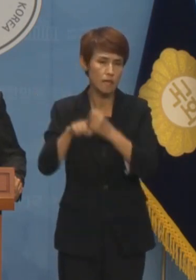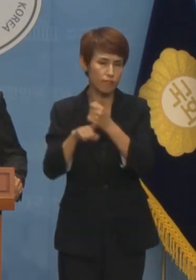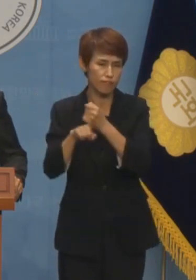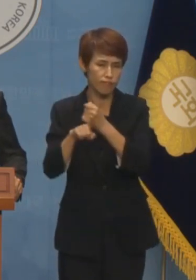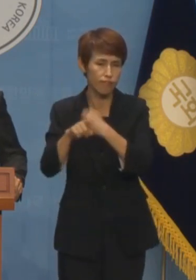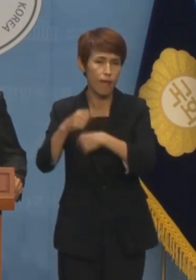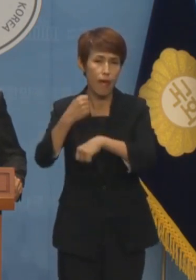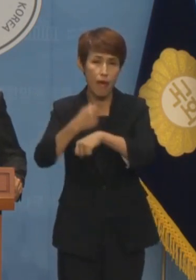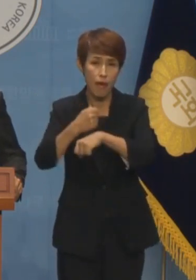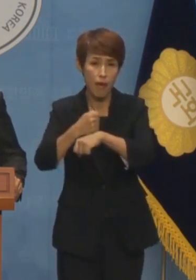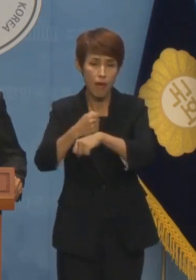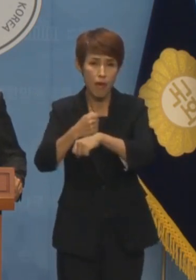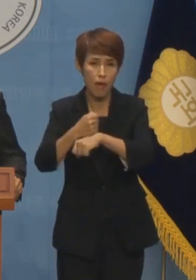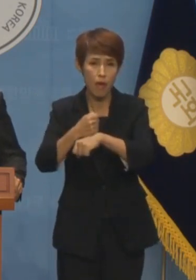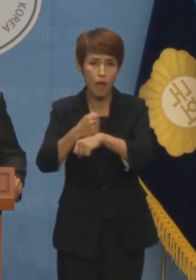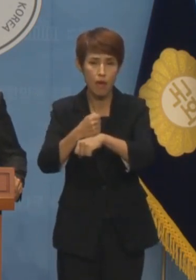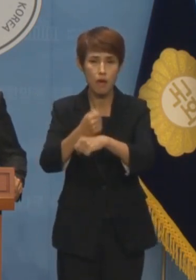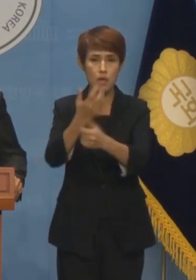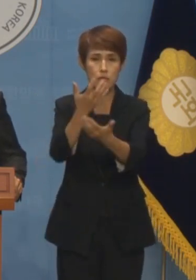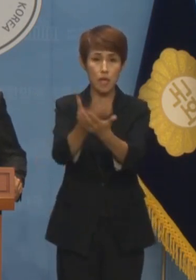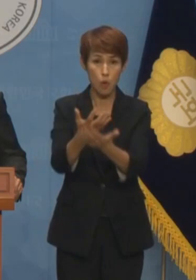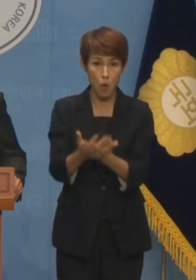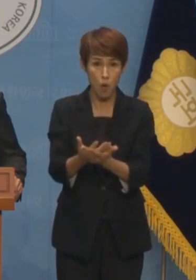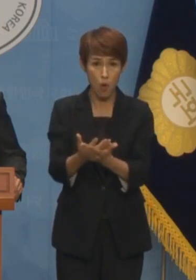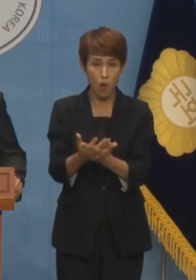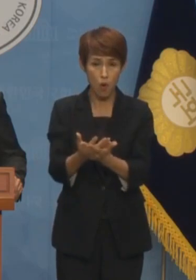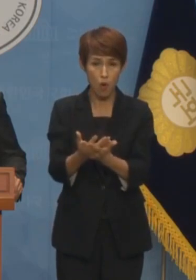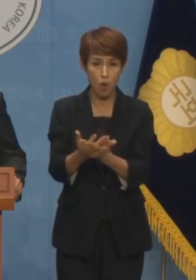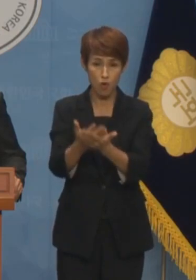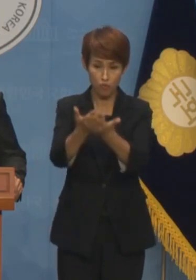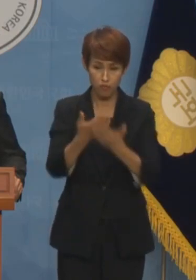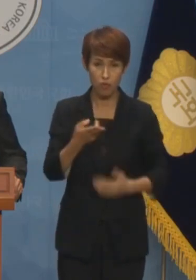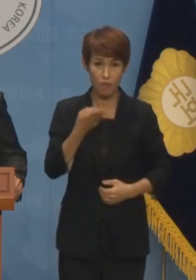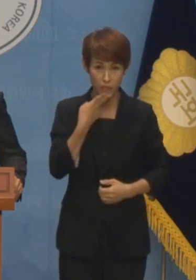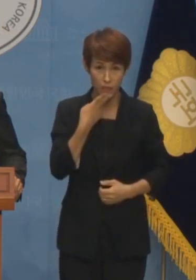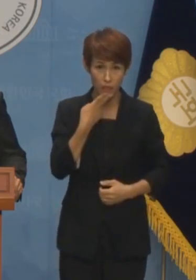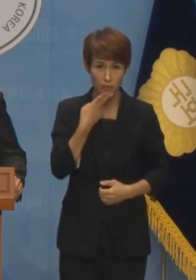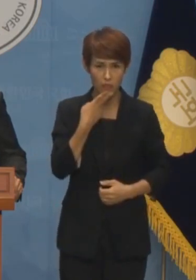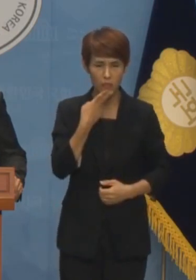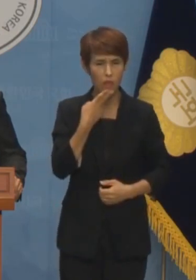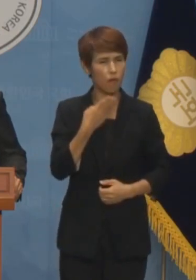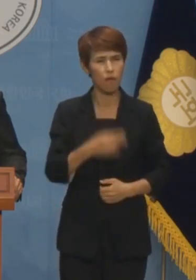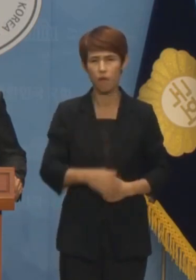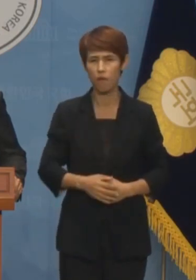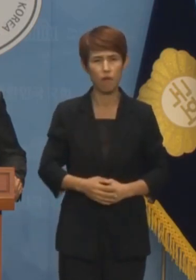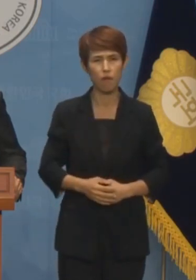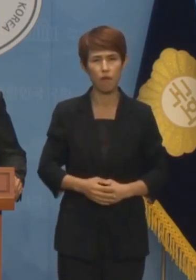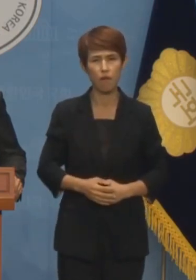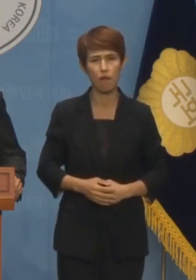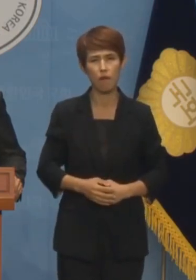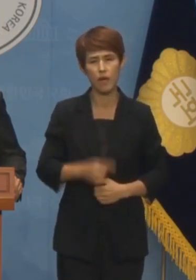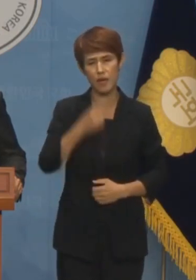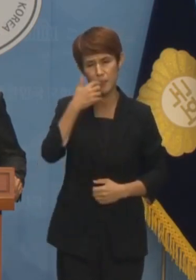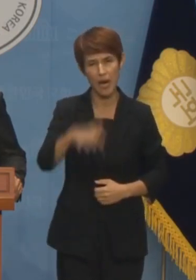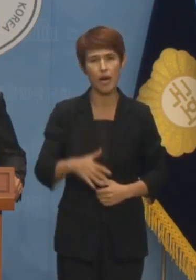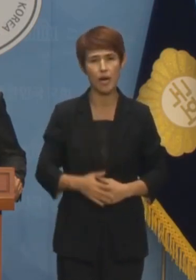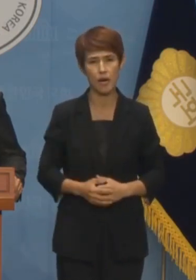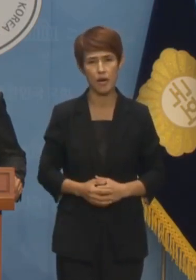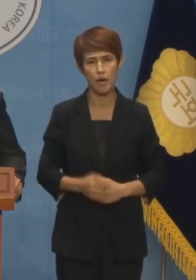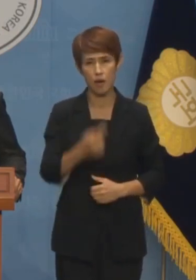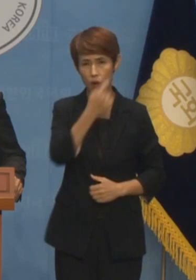실시하더라도 검증에 필요한 자료를 제때 제출하지 않으면 사실상 제대로 된